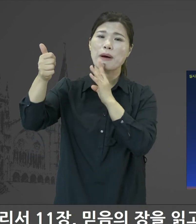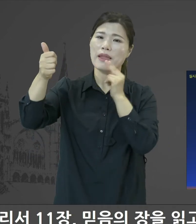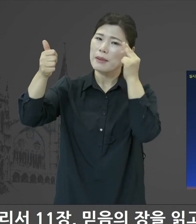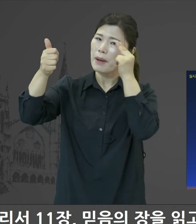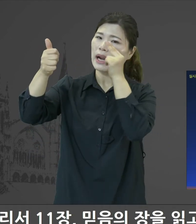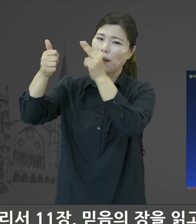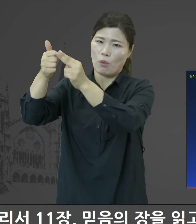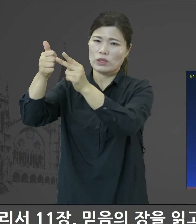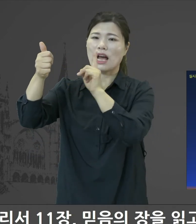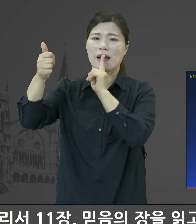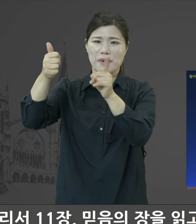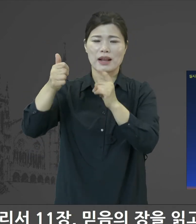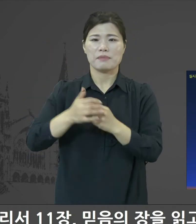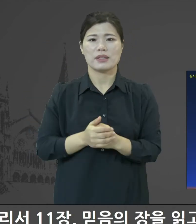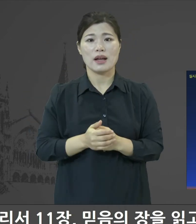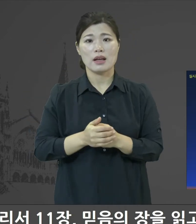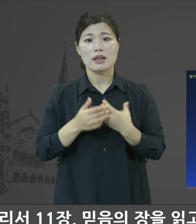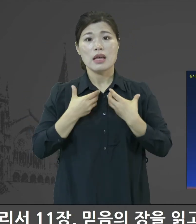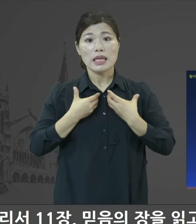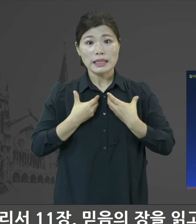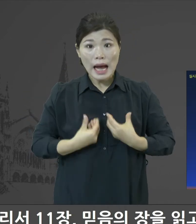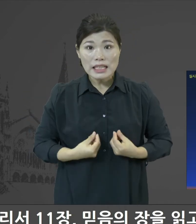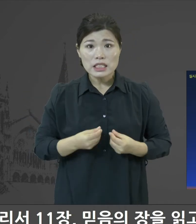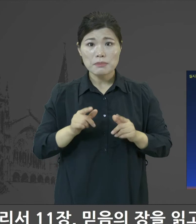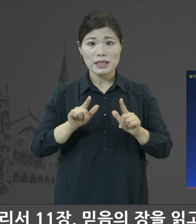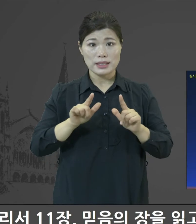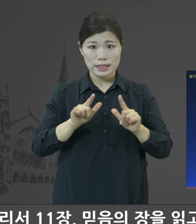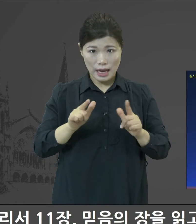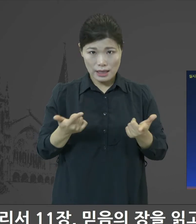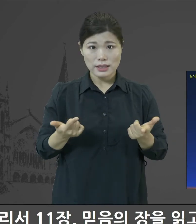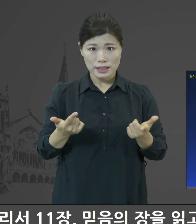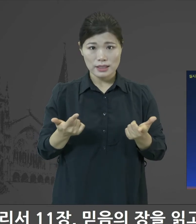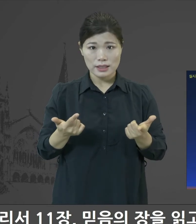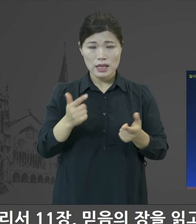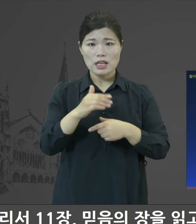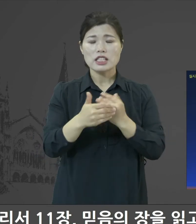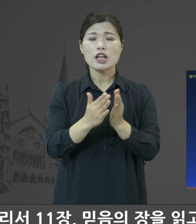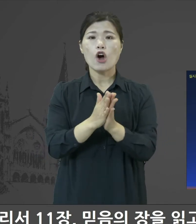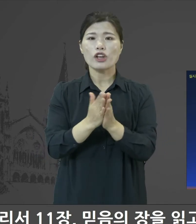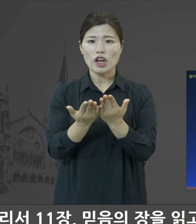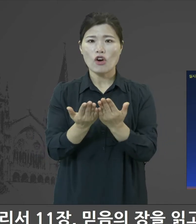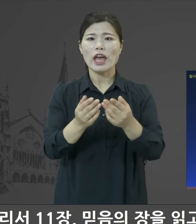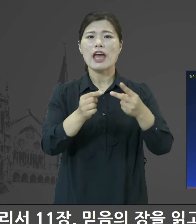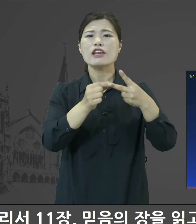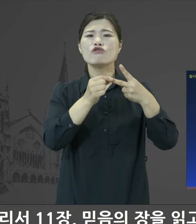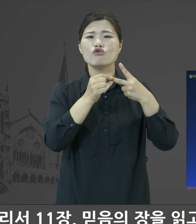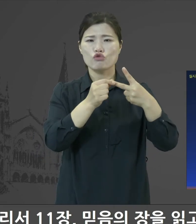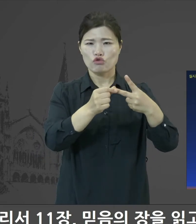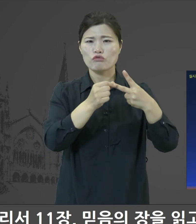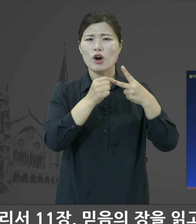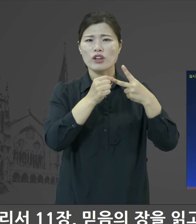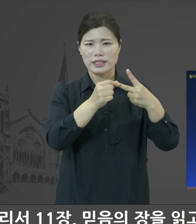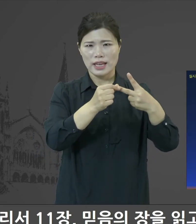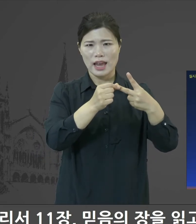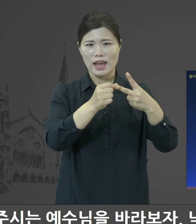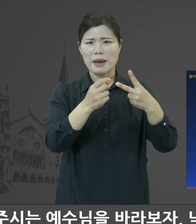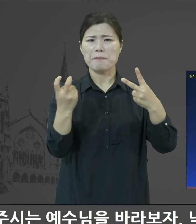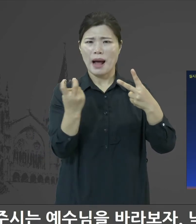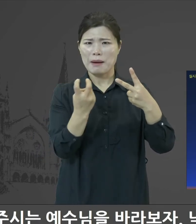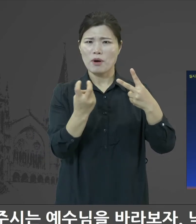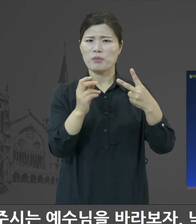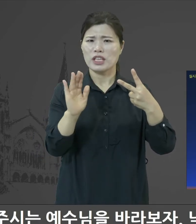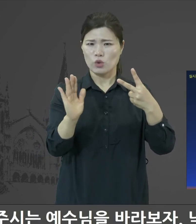여러분, 낙심하지 않는 성경의 두 번째 방법입니다.